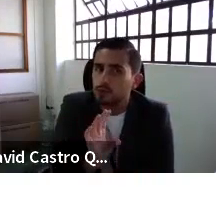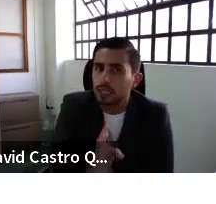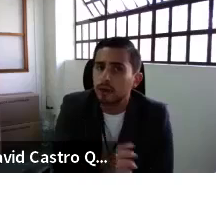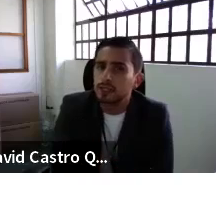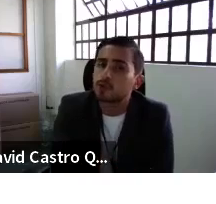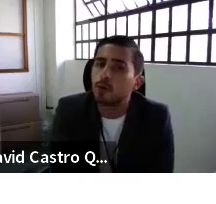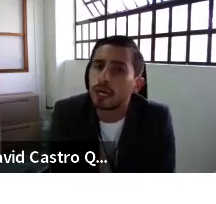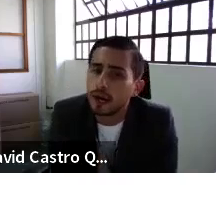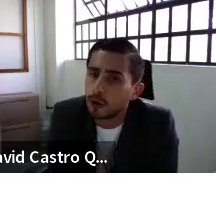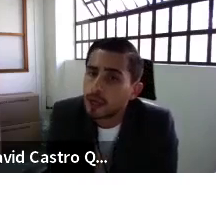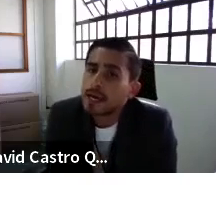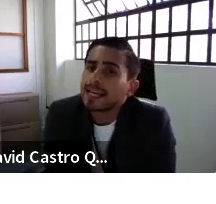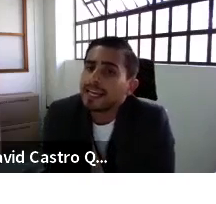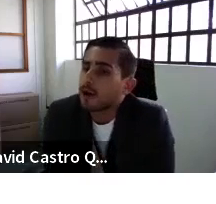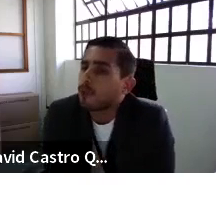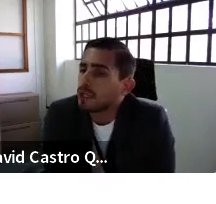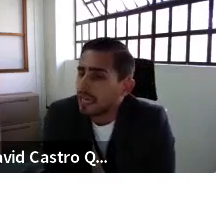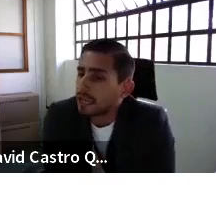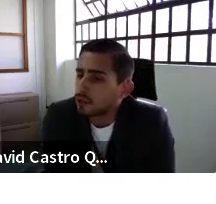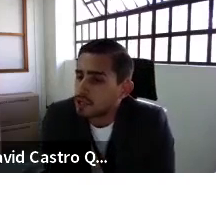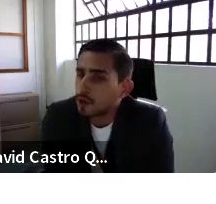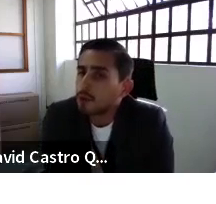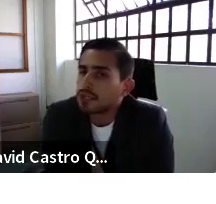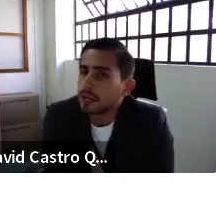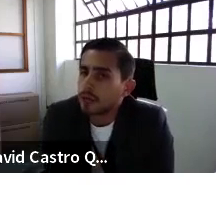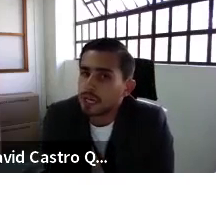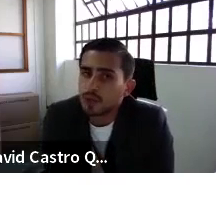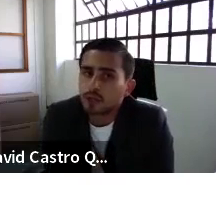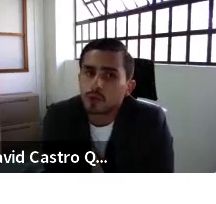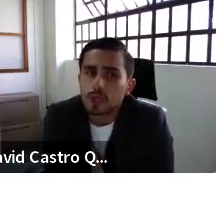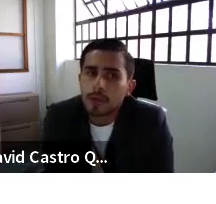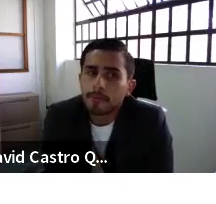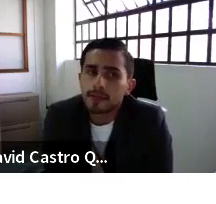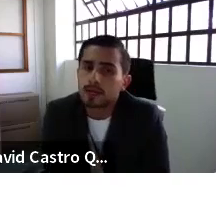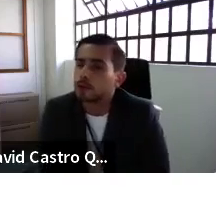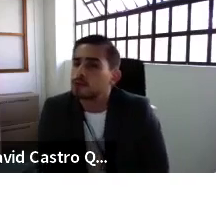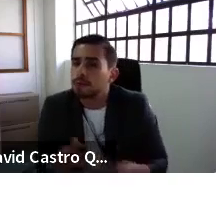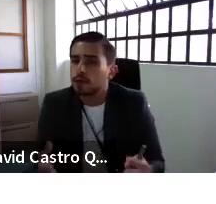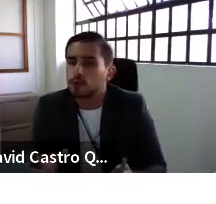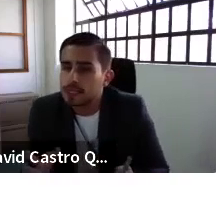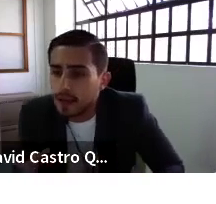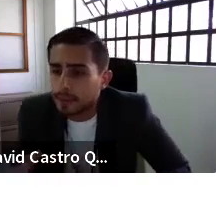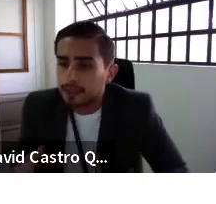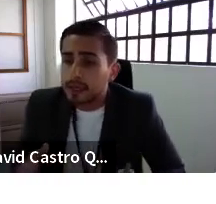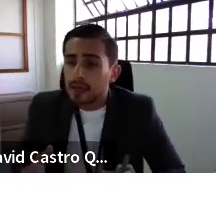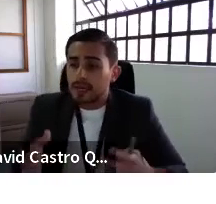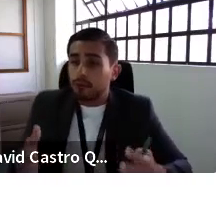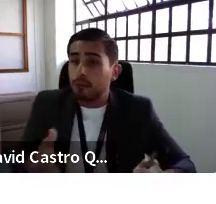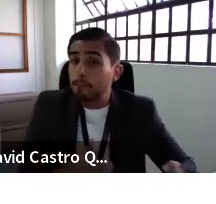de esos mediadores que es un comunicador y la comunidad y el contexto comunitaria que es un actor C, ¿cierto? Los primeros dos, básicamente, se forman